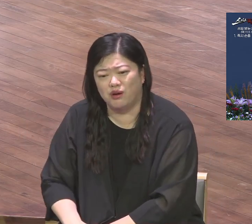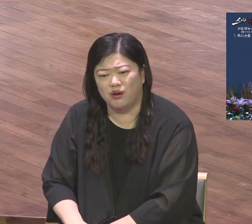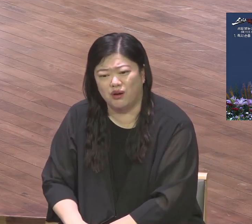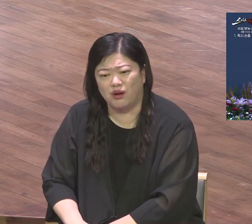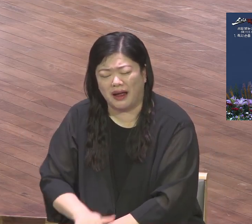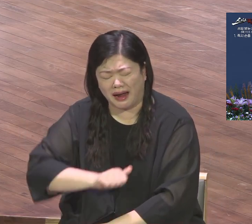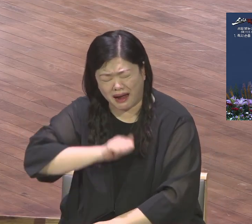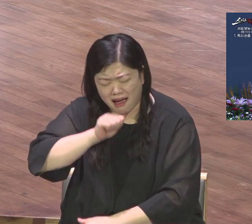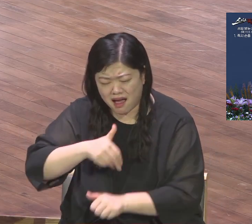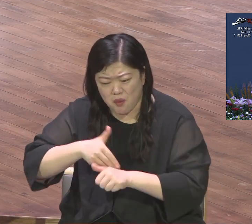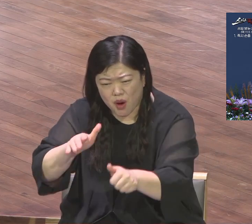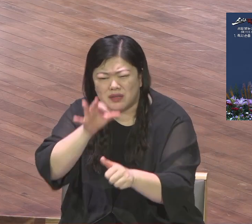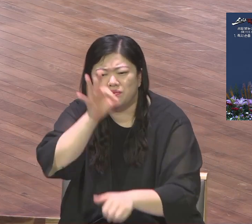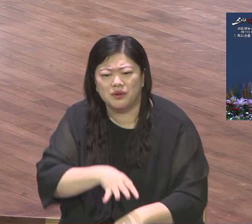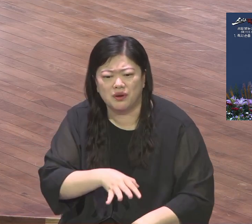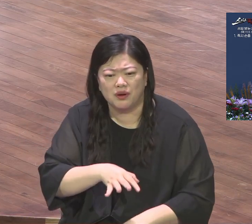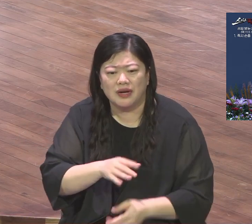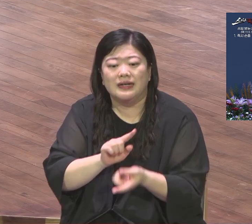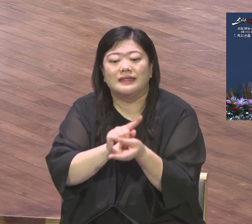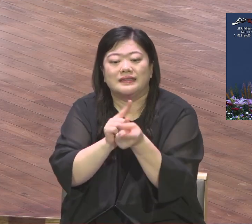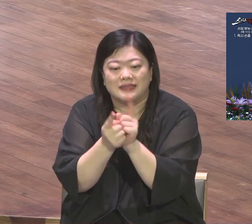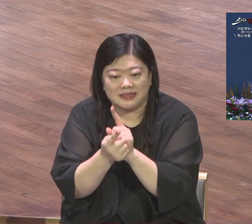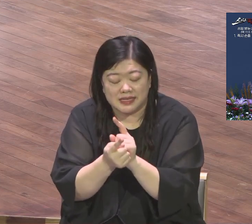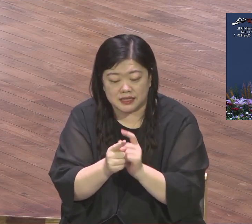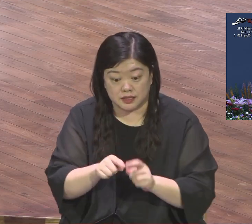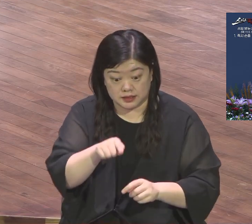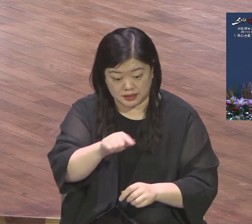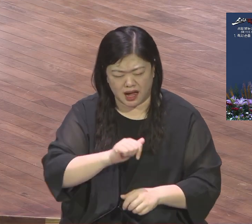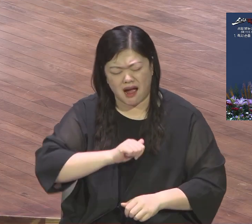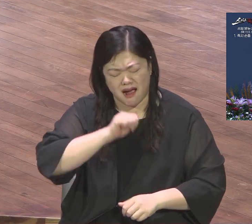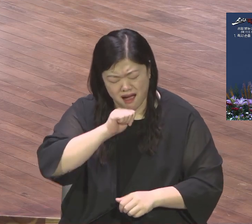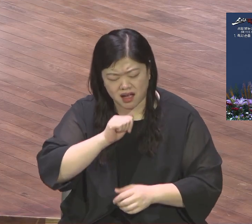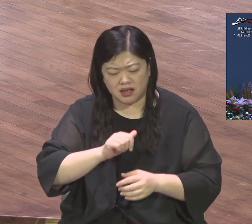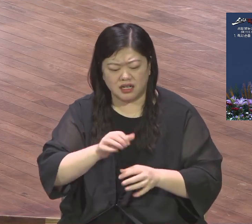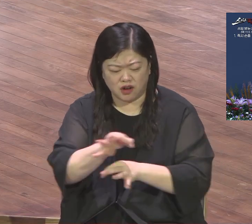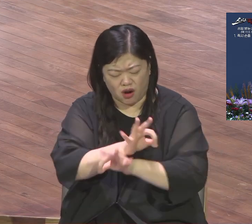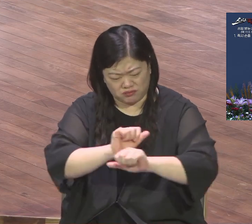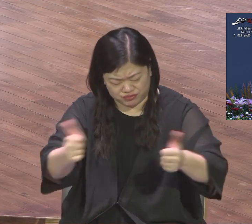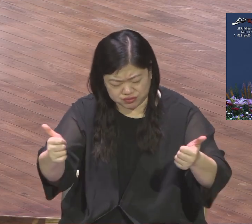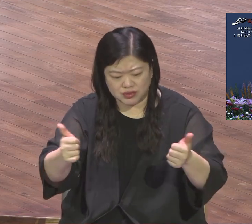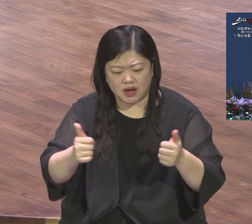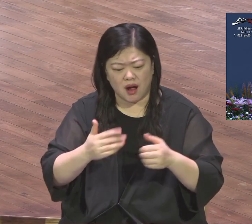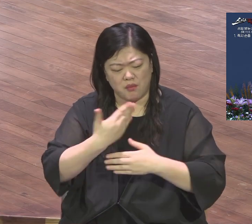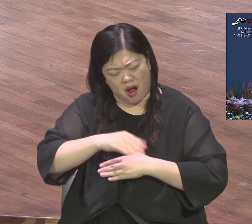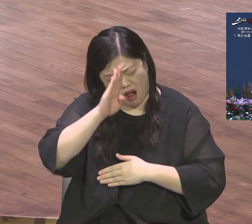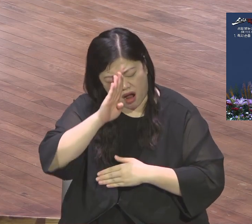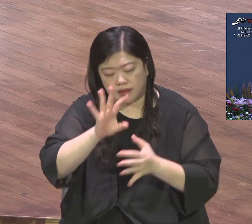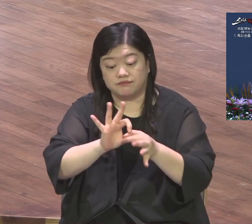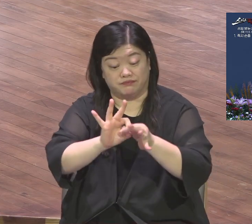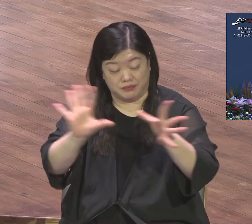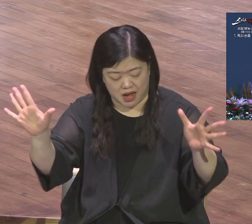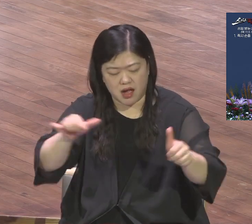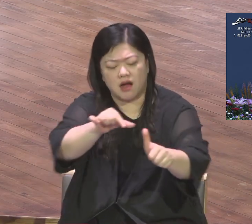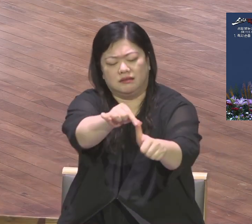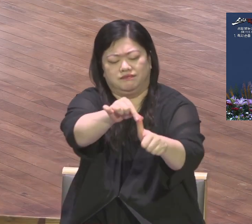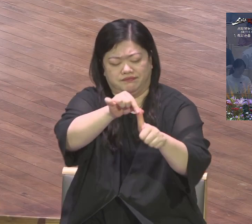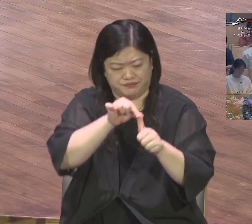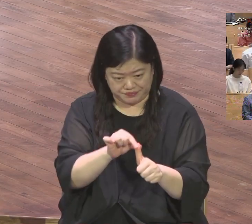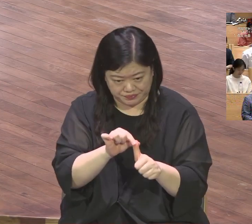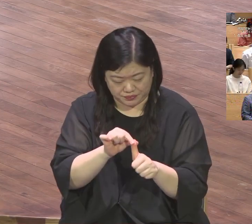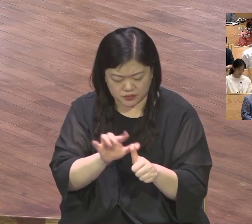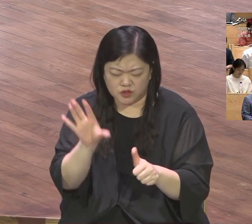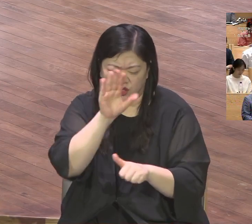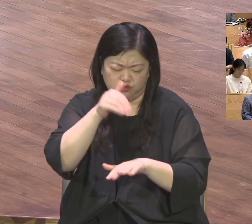어떻겠어요? 하나님이 순종하면 강하고 지혜롭게 부하게 만드셔서